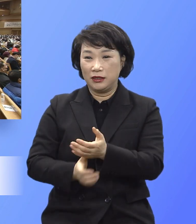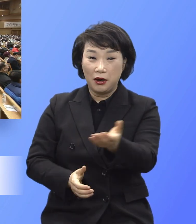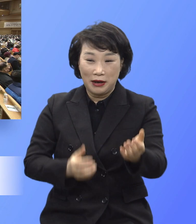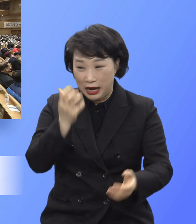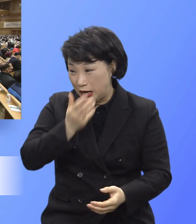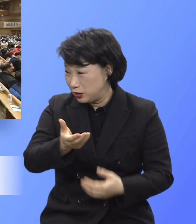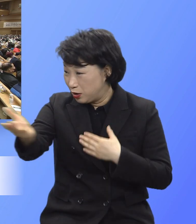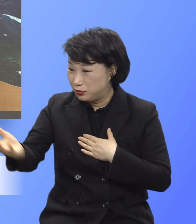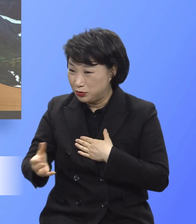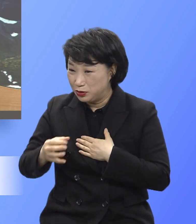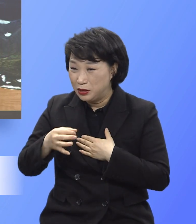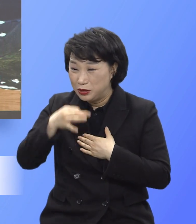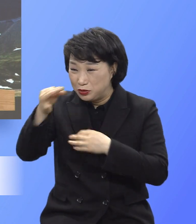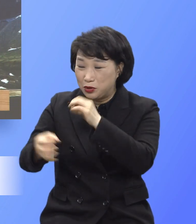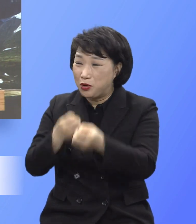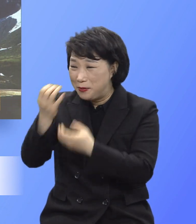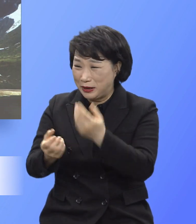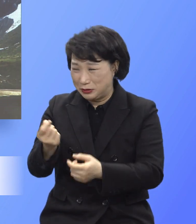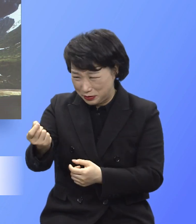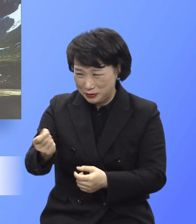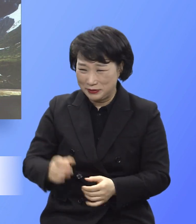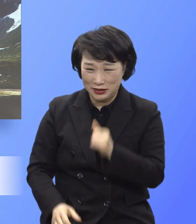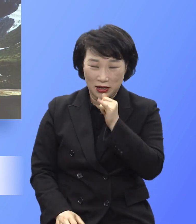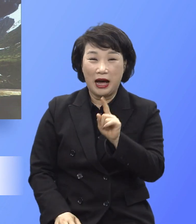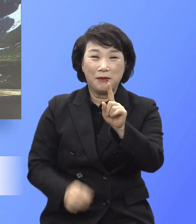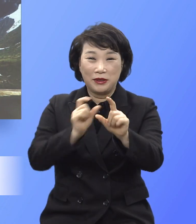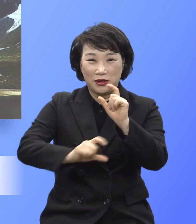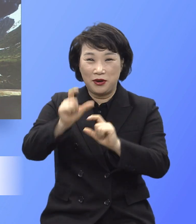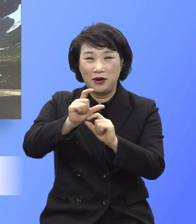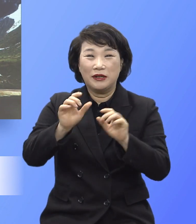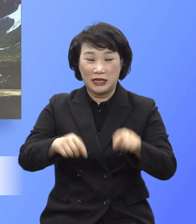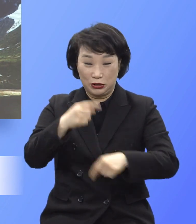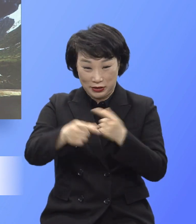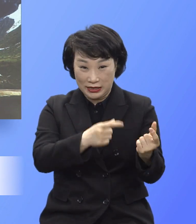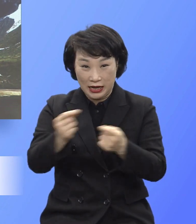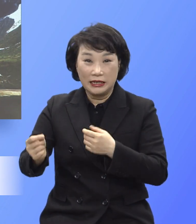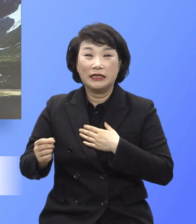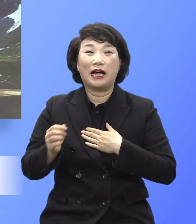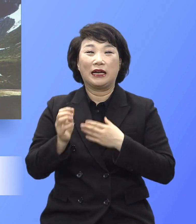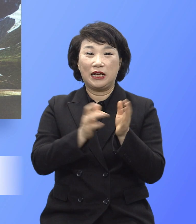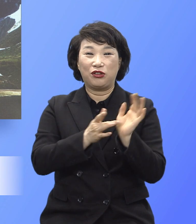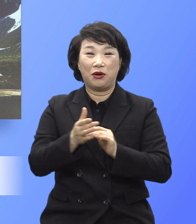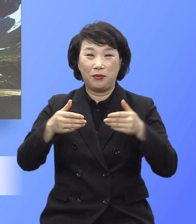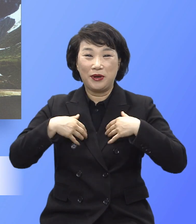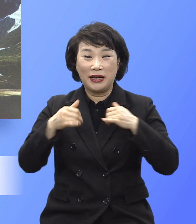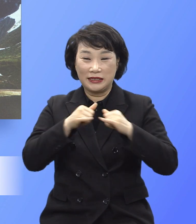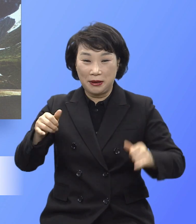소리가 작아. 나는 예수가 필요한 사람이다.